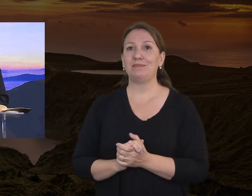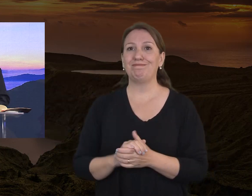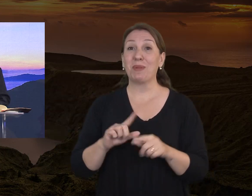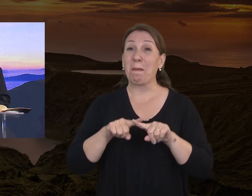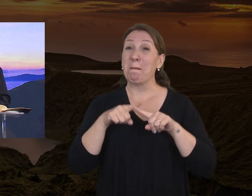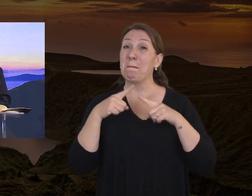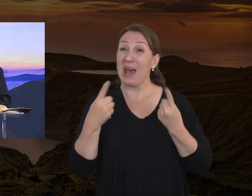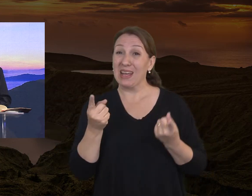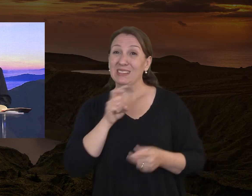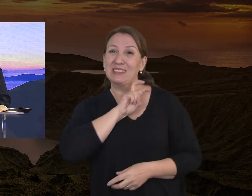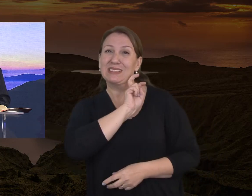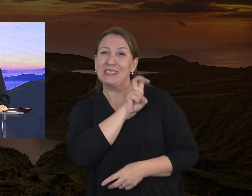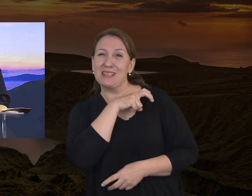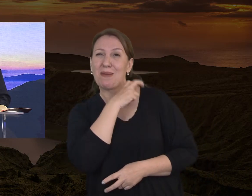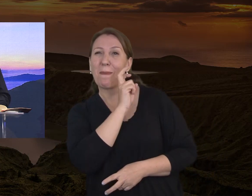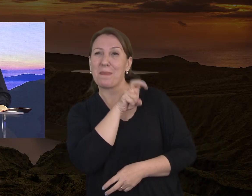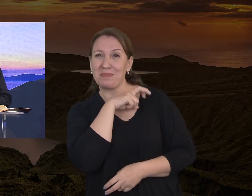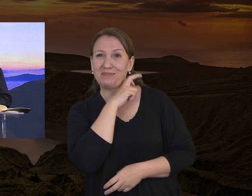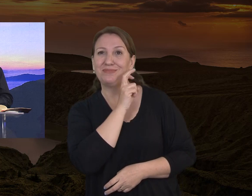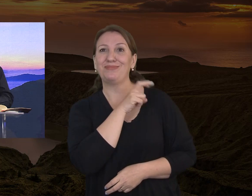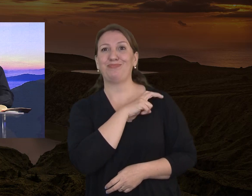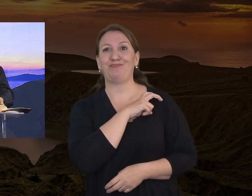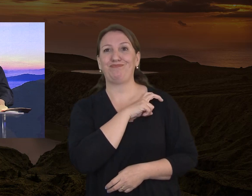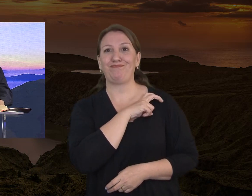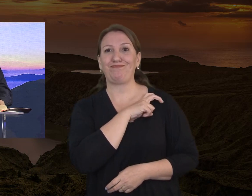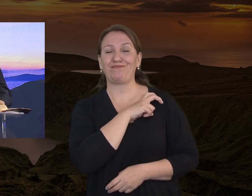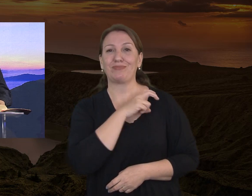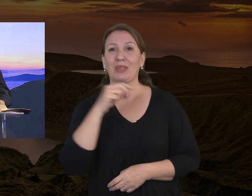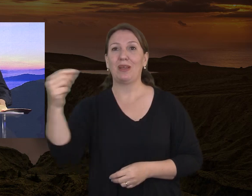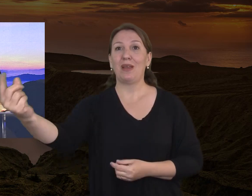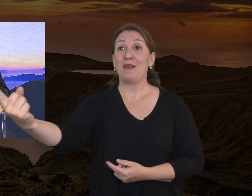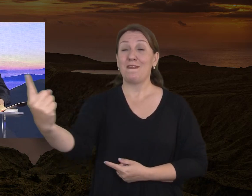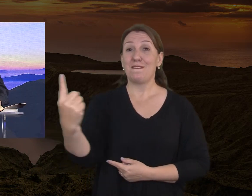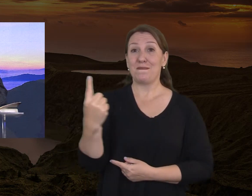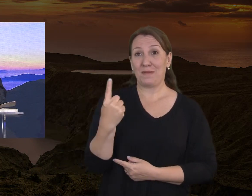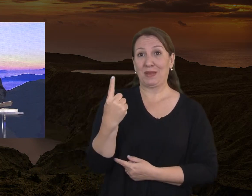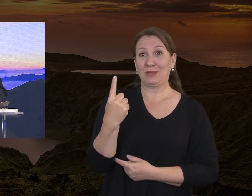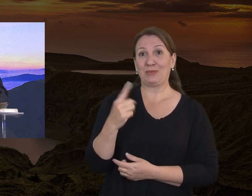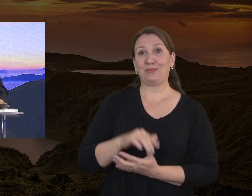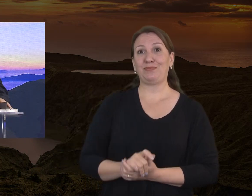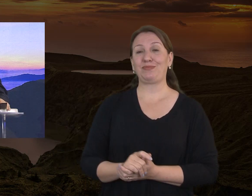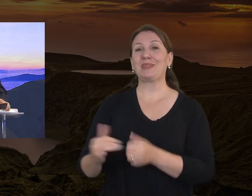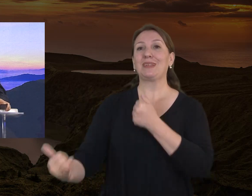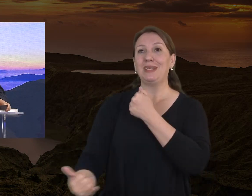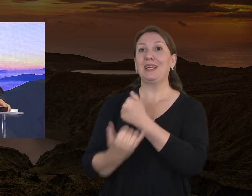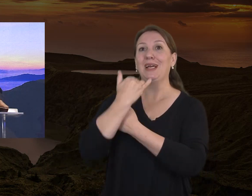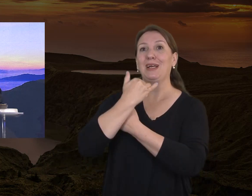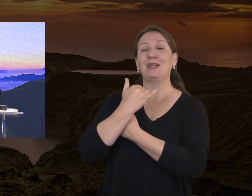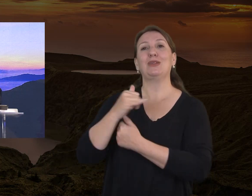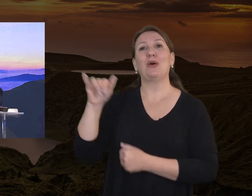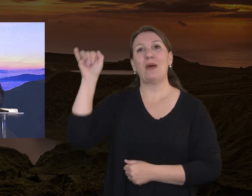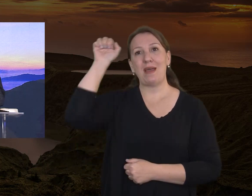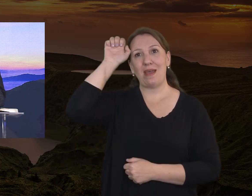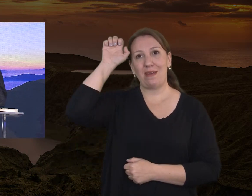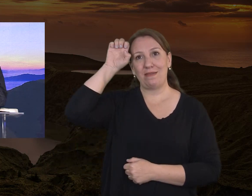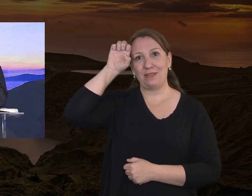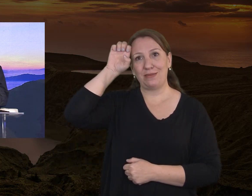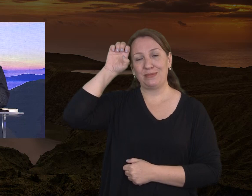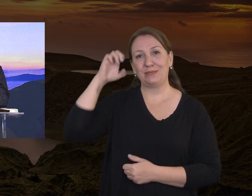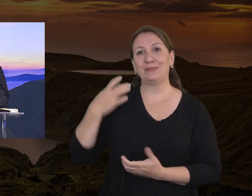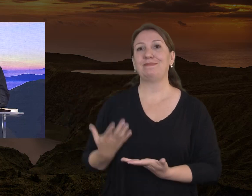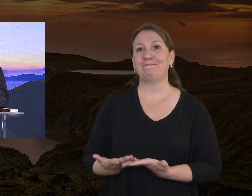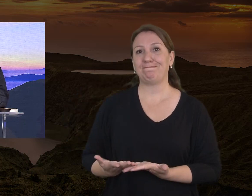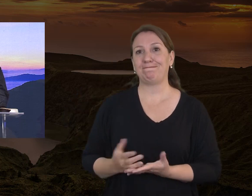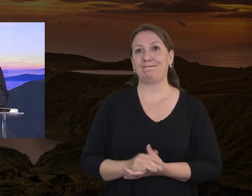enganar o homem e fez assim com a Eva. Eu vou ler alguns versículos